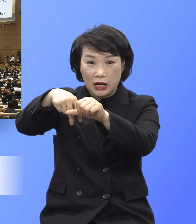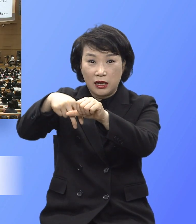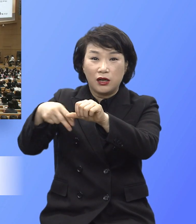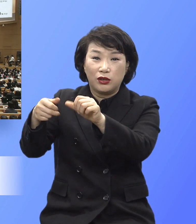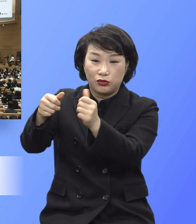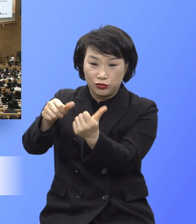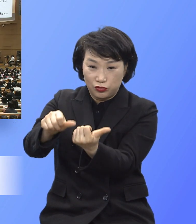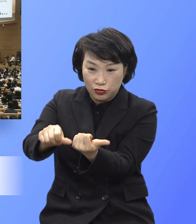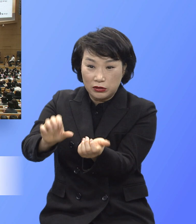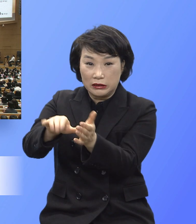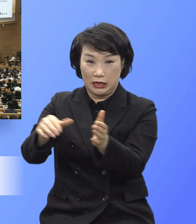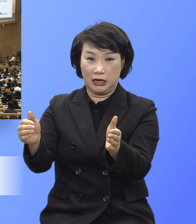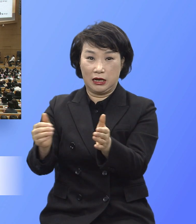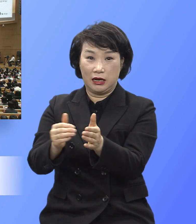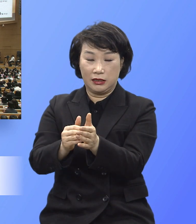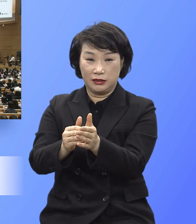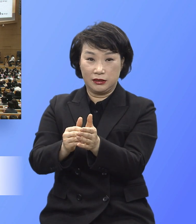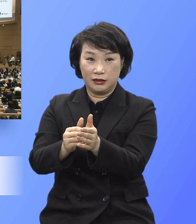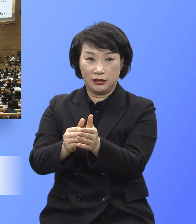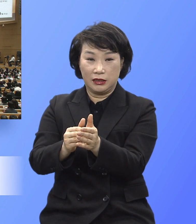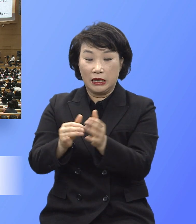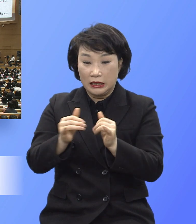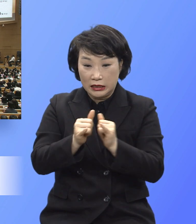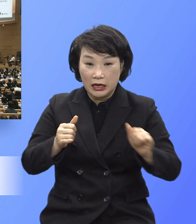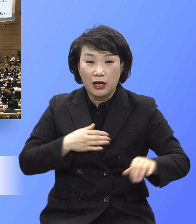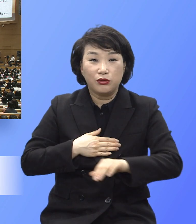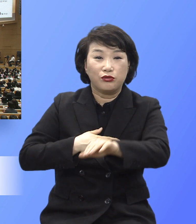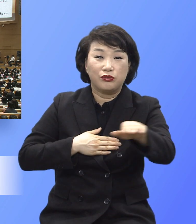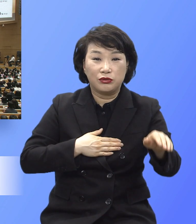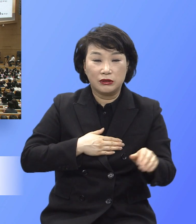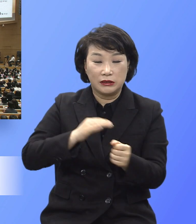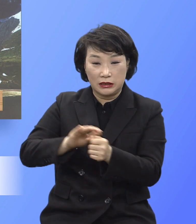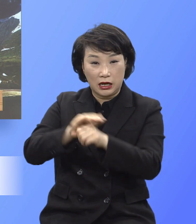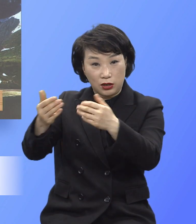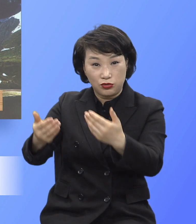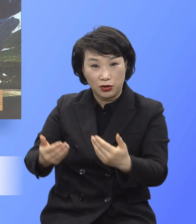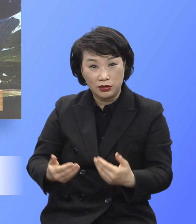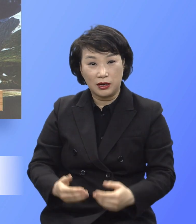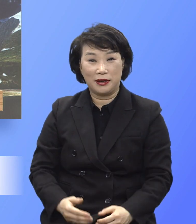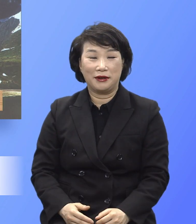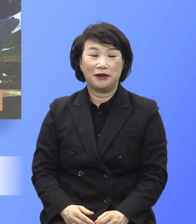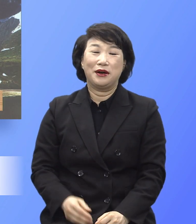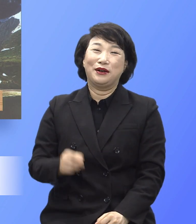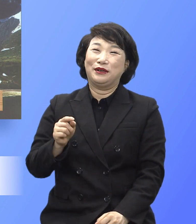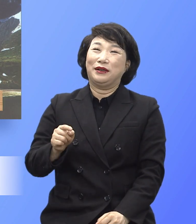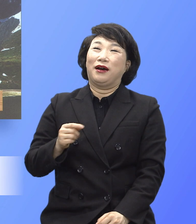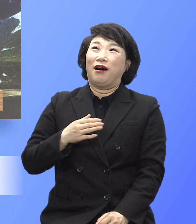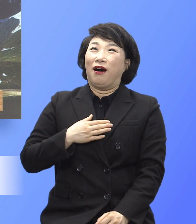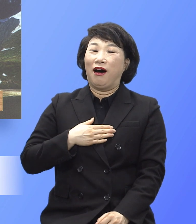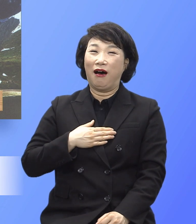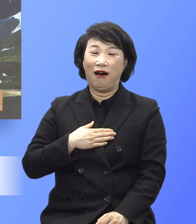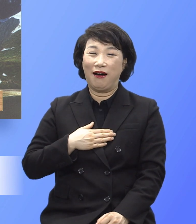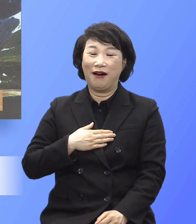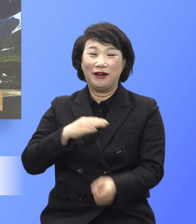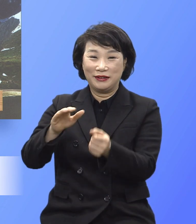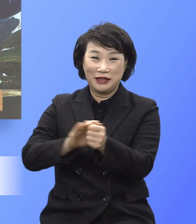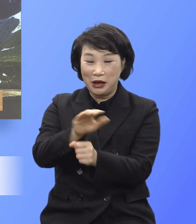죽게 하기까지 인간을 사랑했다. 이 어마어마한